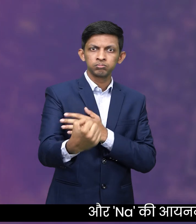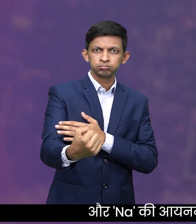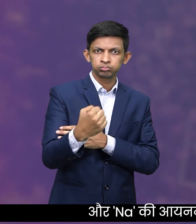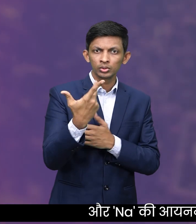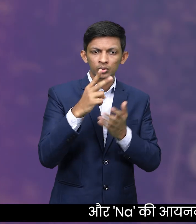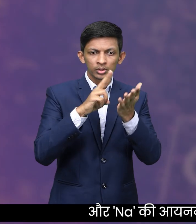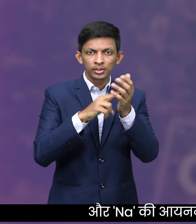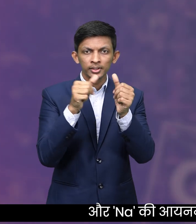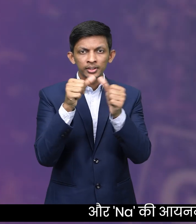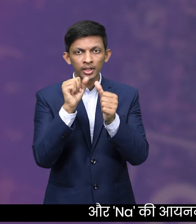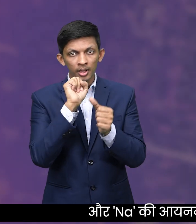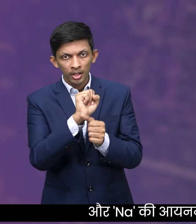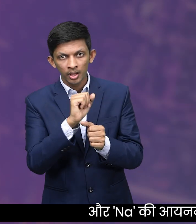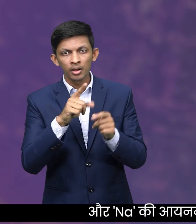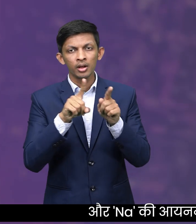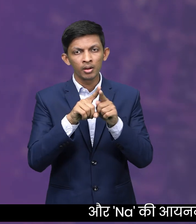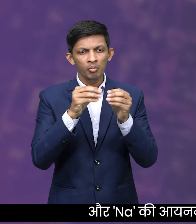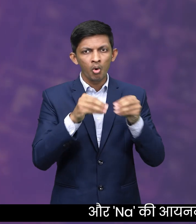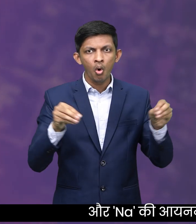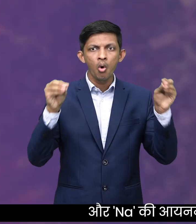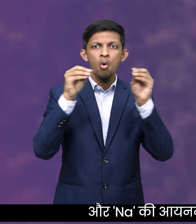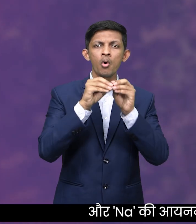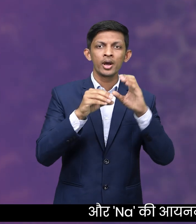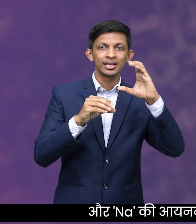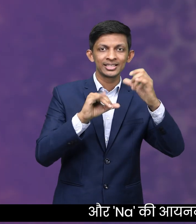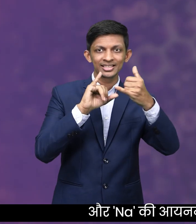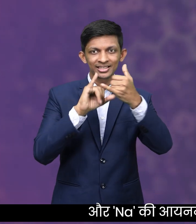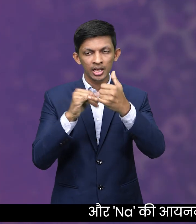आयनन ऊर्जा Cs की तुलना में अधिक होती है।